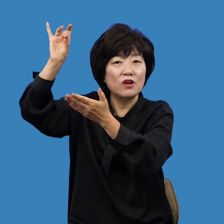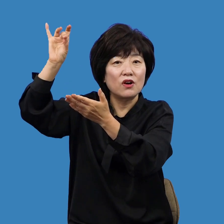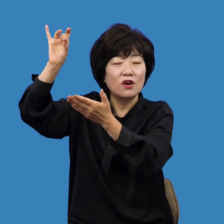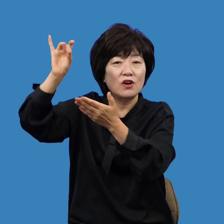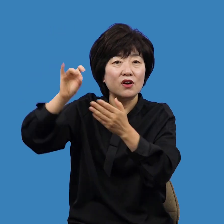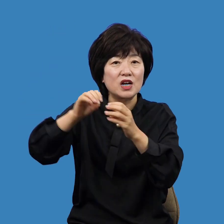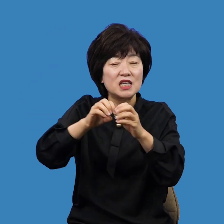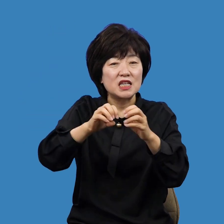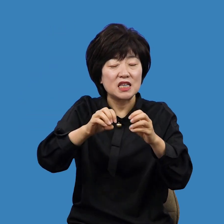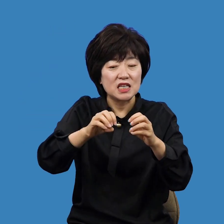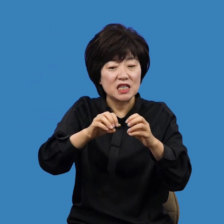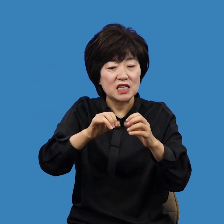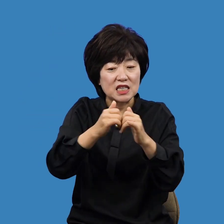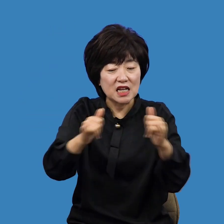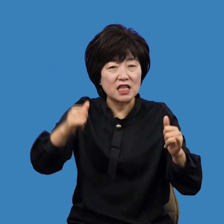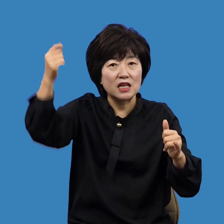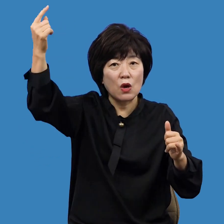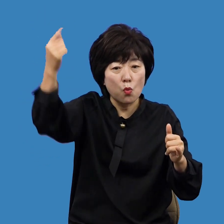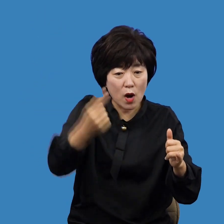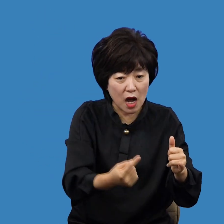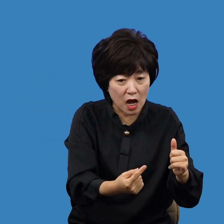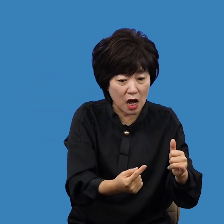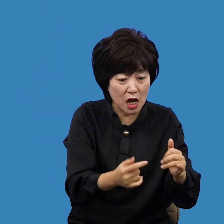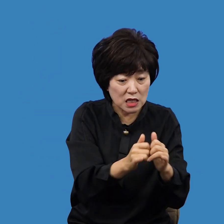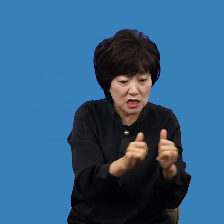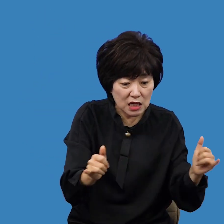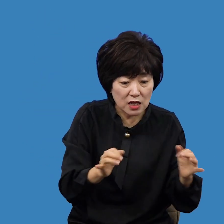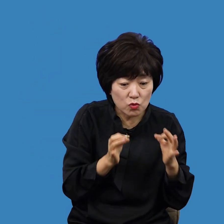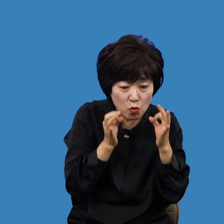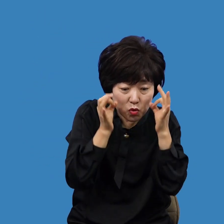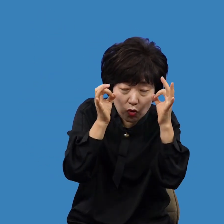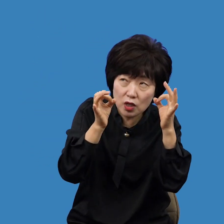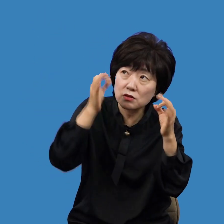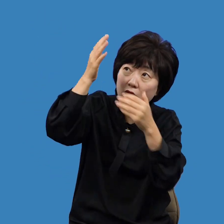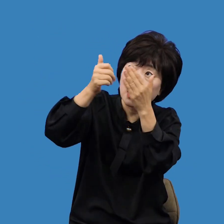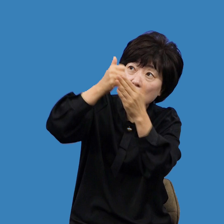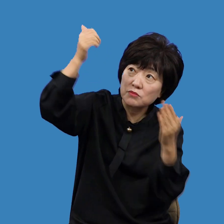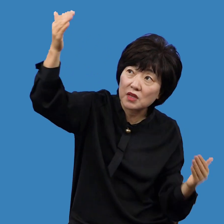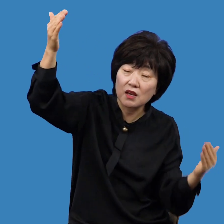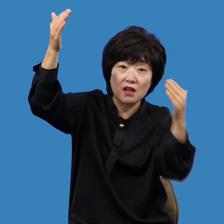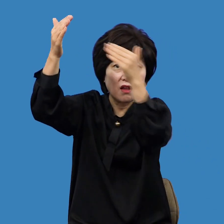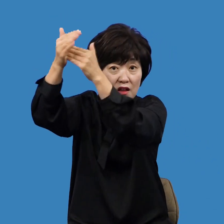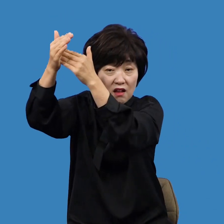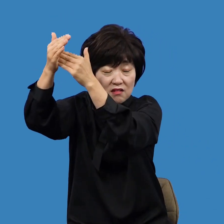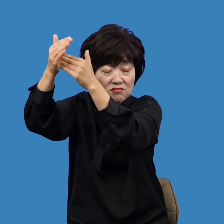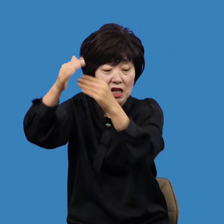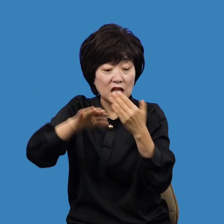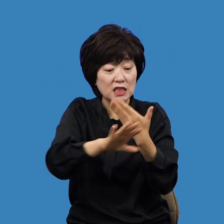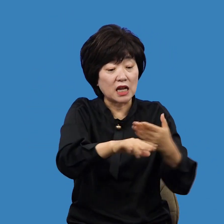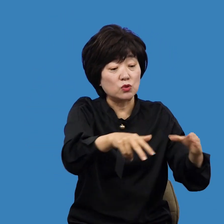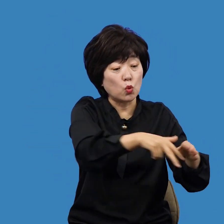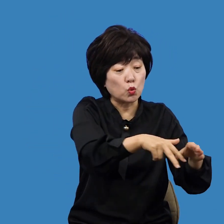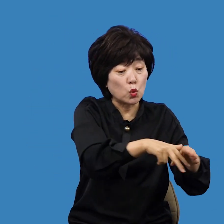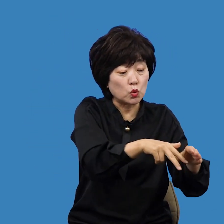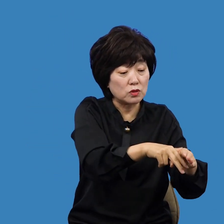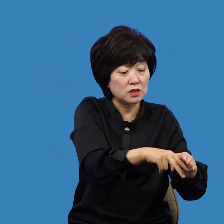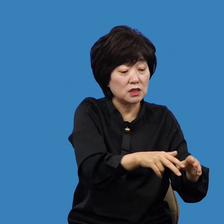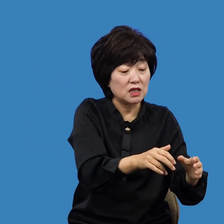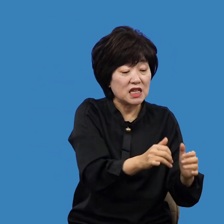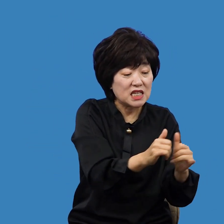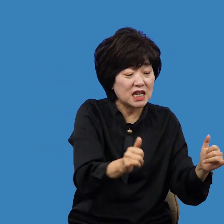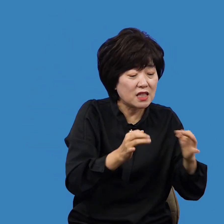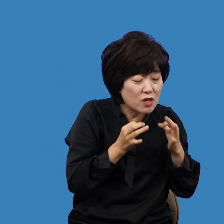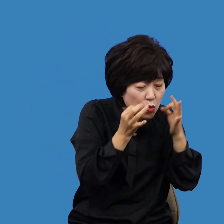하나님을 찾아갑니까? 다른 모든 종교는 인간이 노력해서 하나님을 찾아간다 그래. 그런데 기독교는 뭐예요? 하나님이